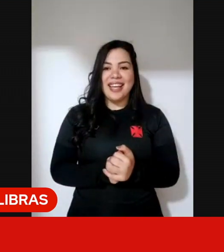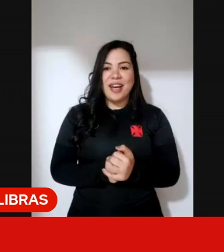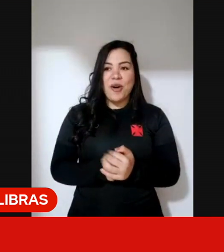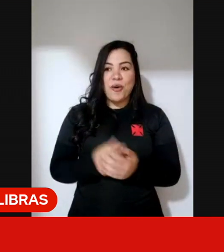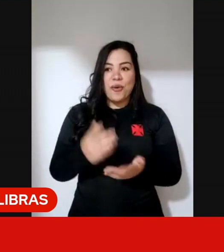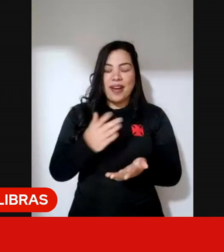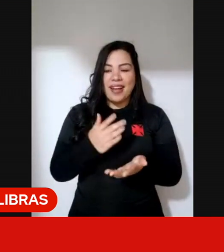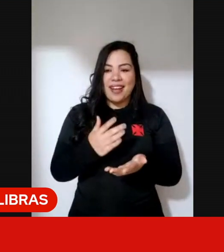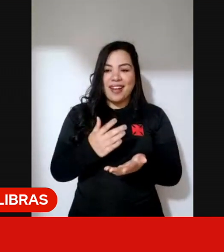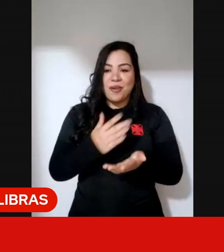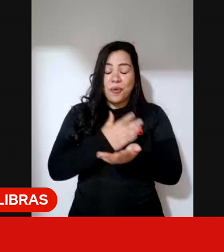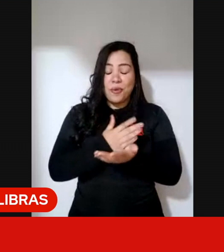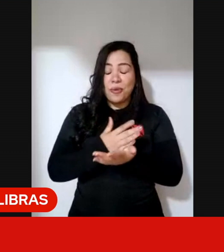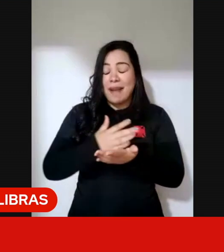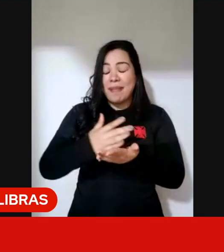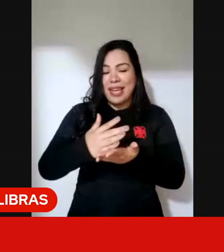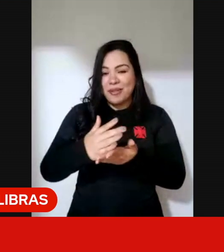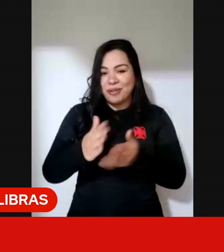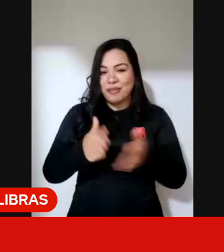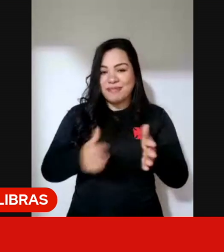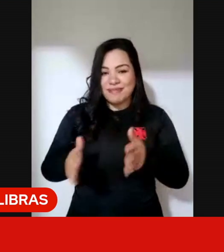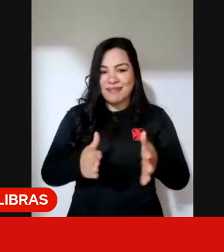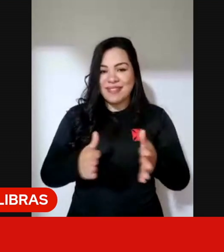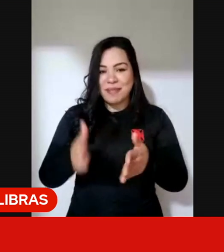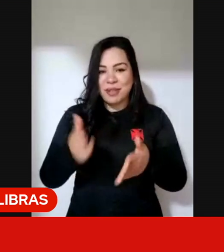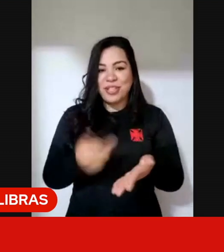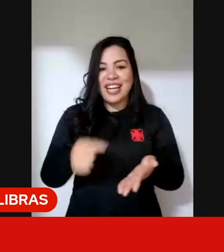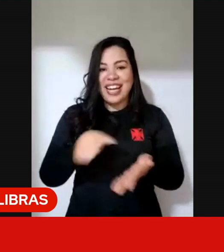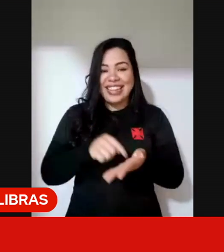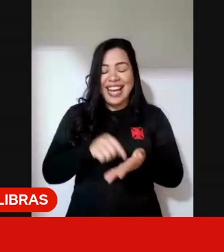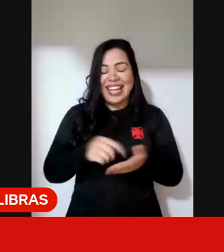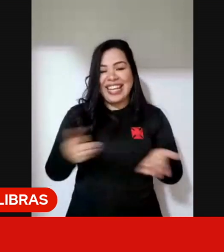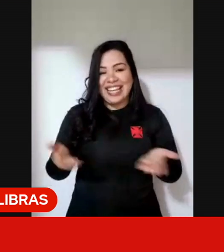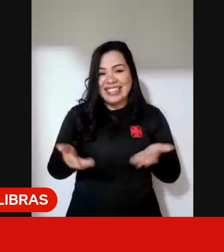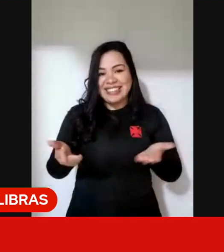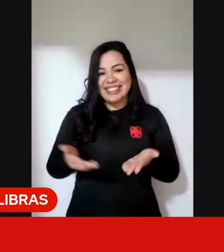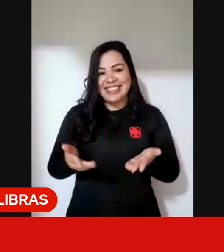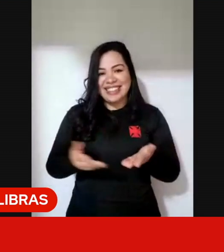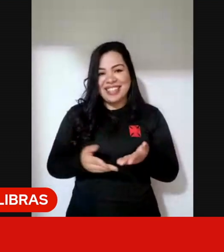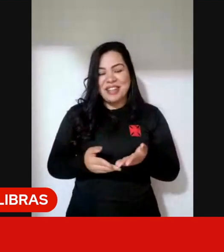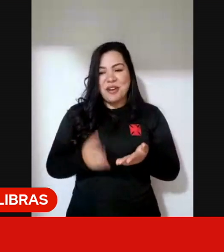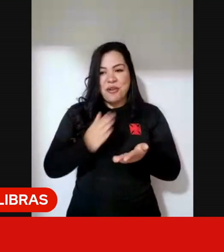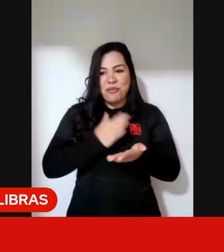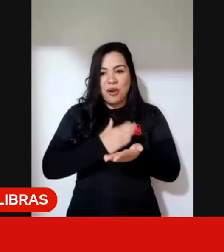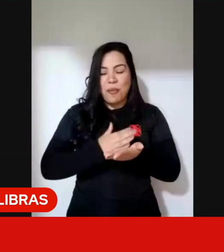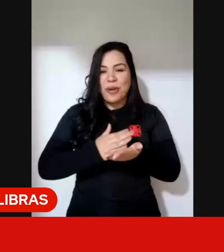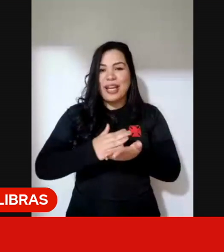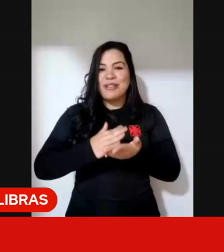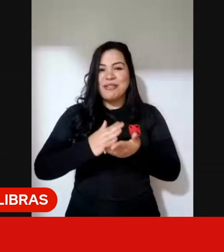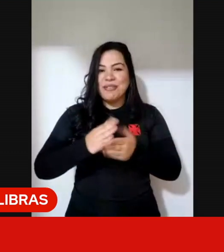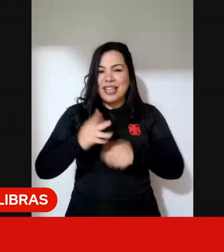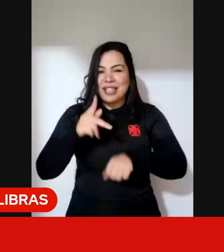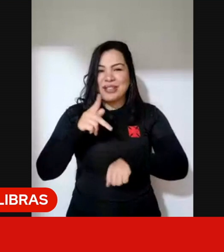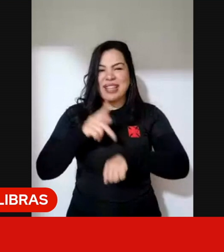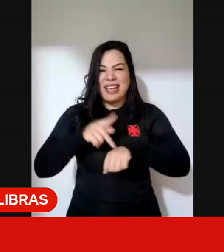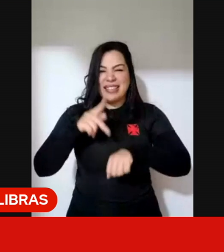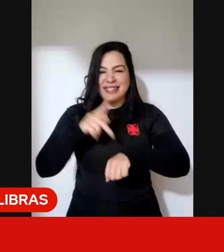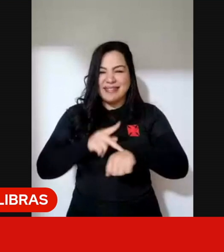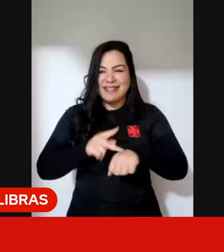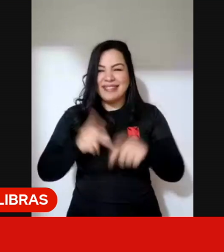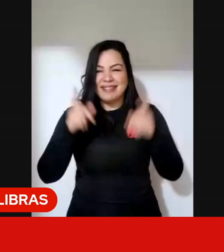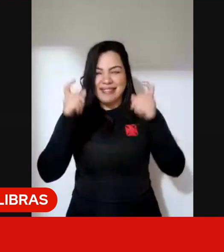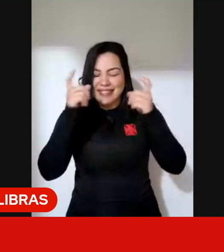E um caminho para eu chegar até aqui foi um pouquinho difícil.